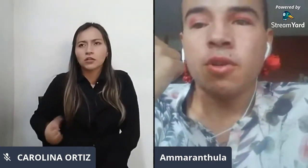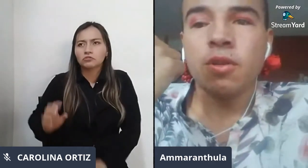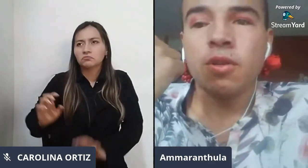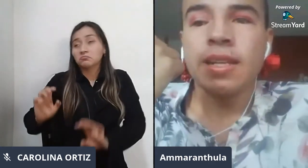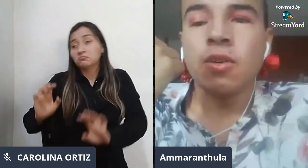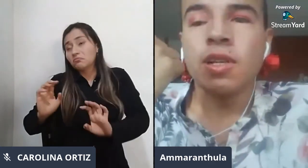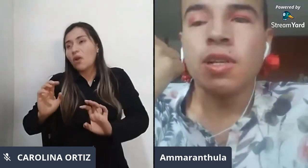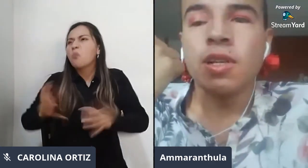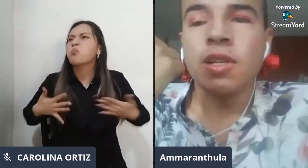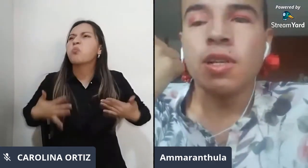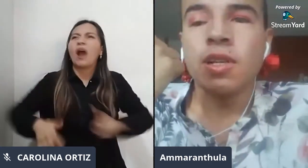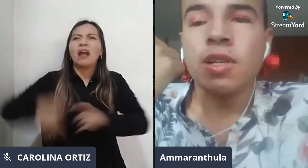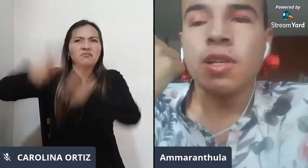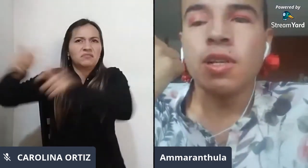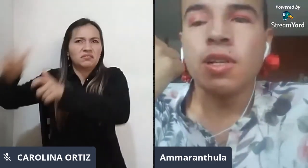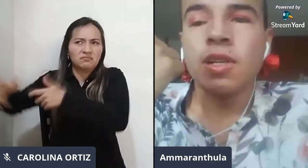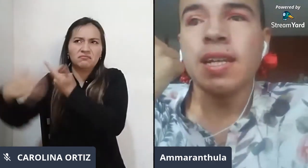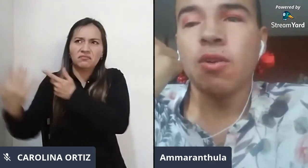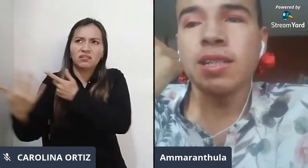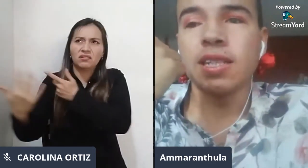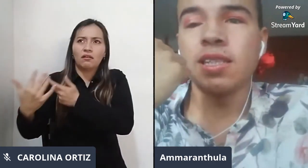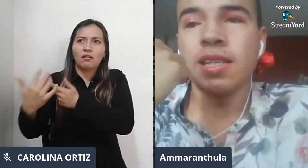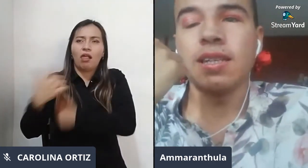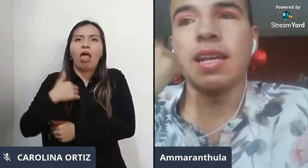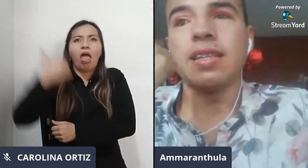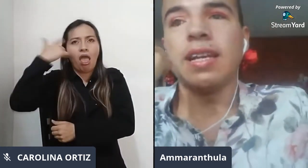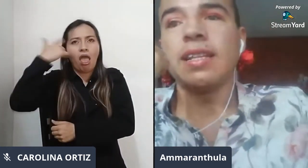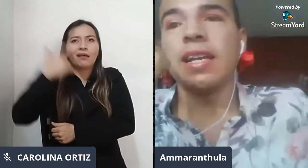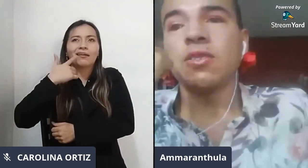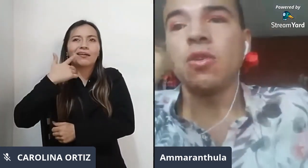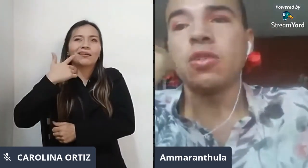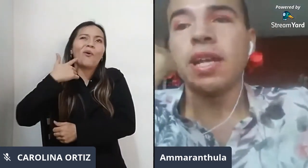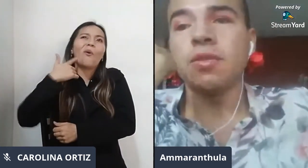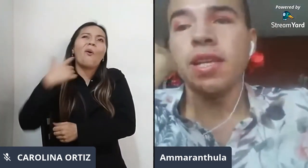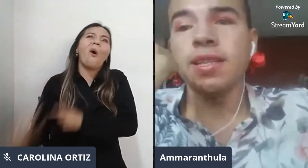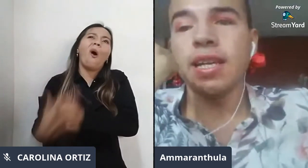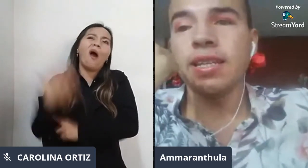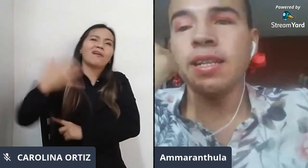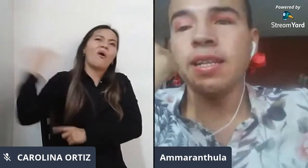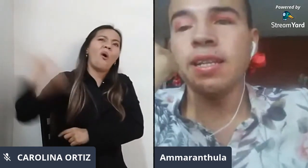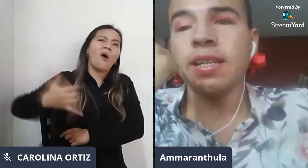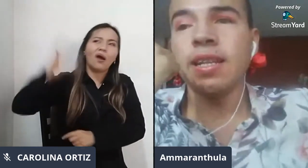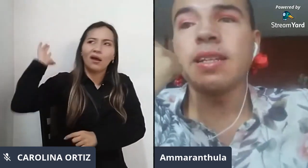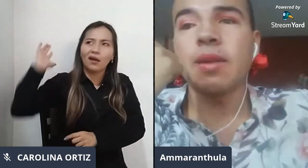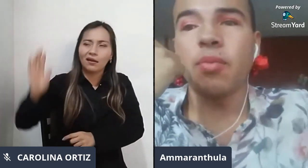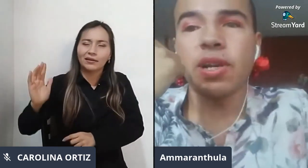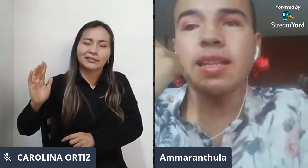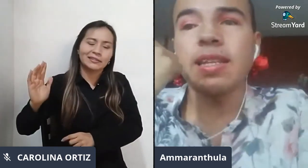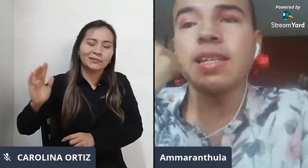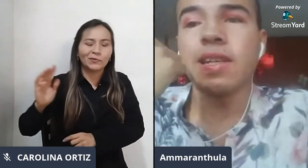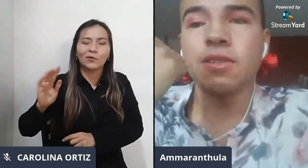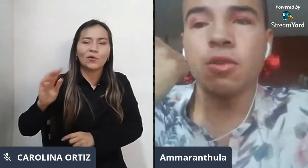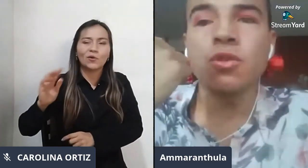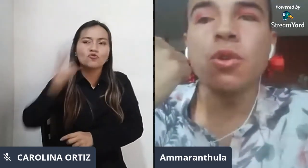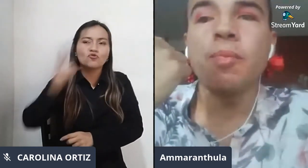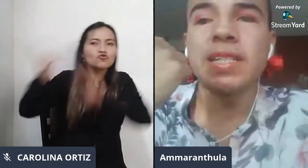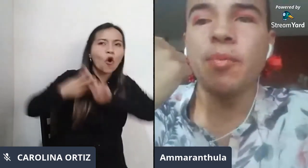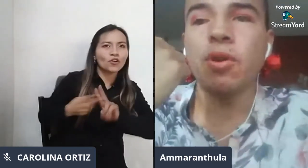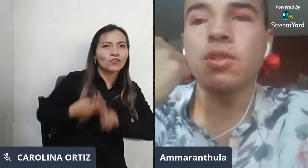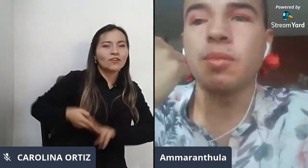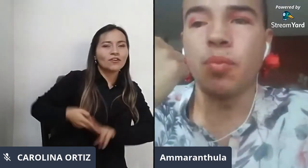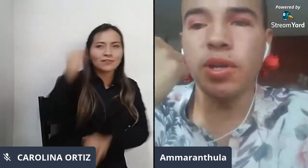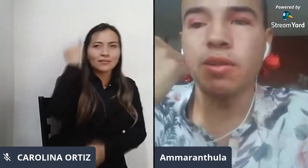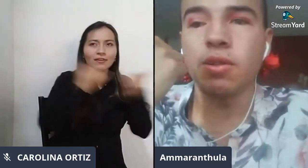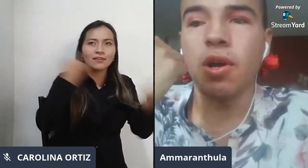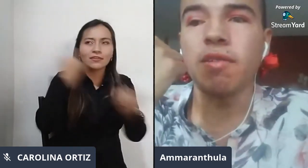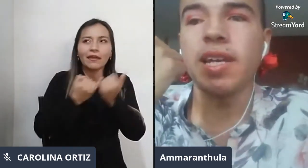imbécil con el solo placer de chimbear lo hace, ¿sí? De desconocer tu identidad y de intentar borrarte. Y es que esto no